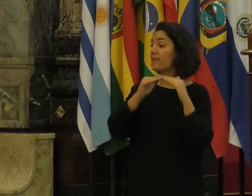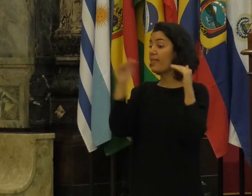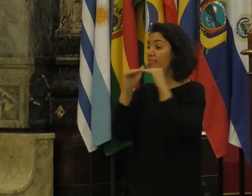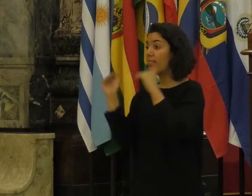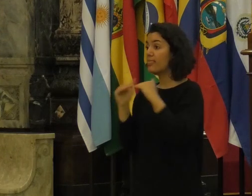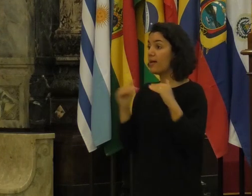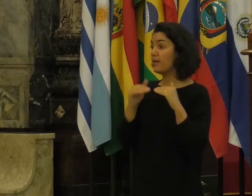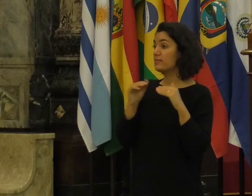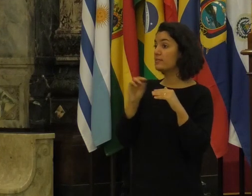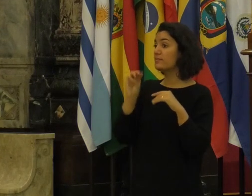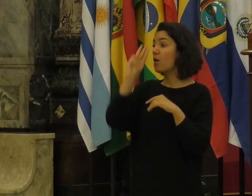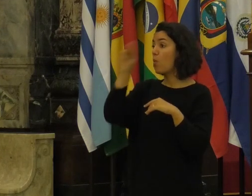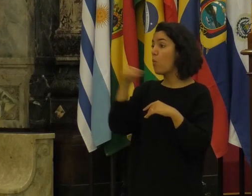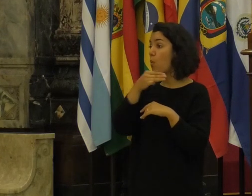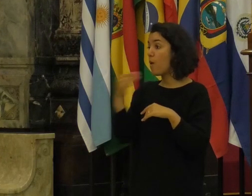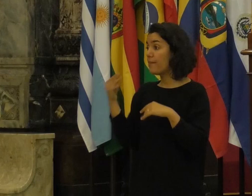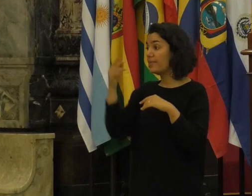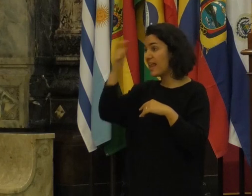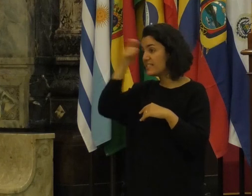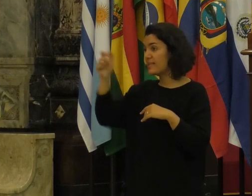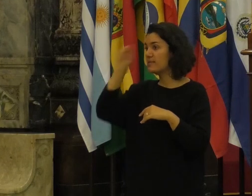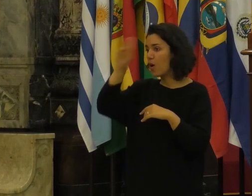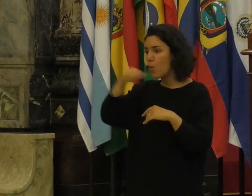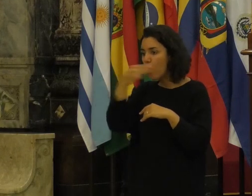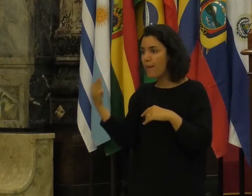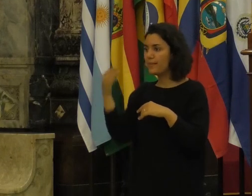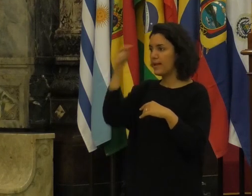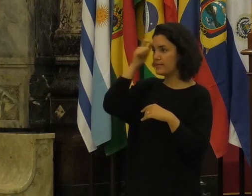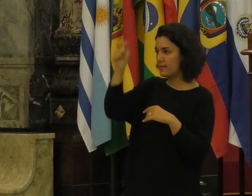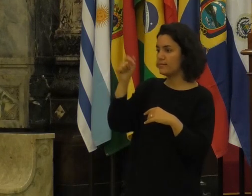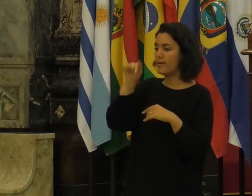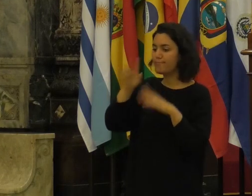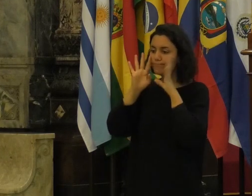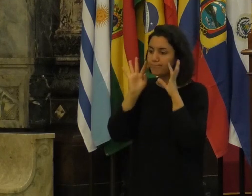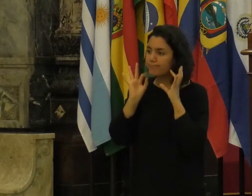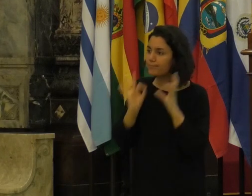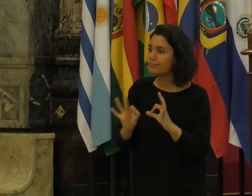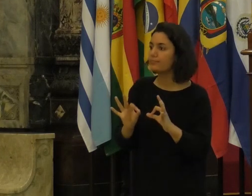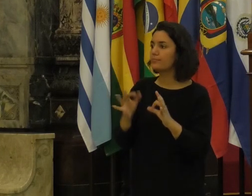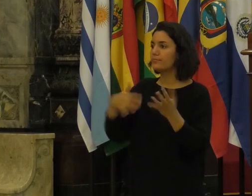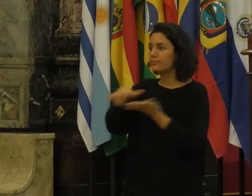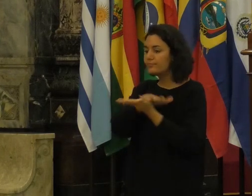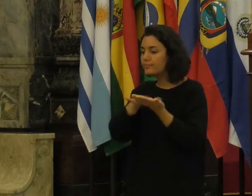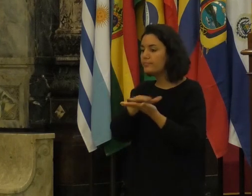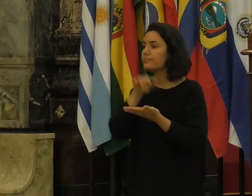web de la ciencia, Web of Science, en particular en este, en el expande.